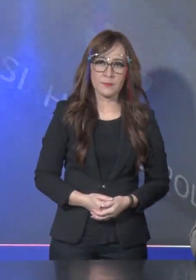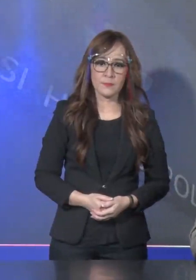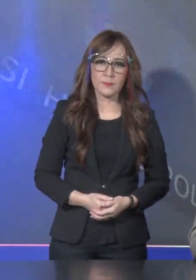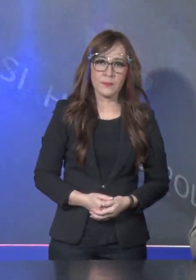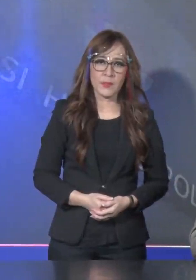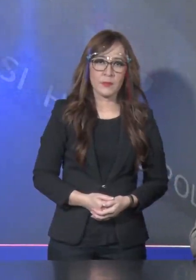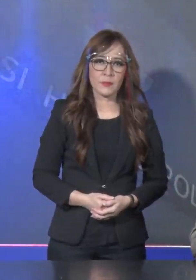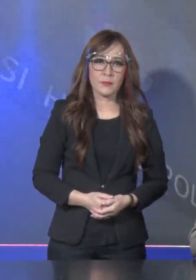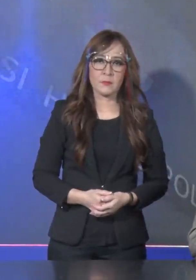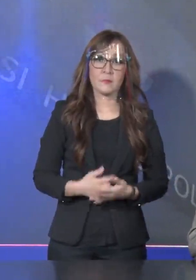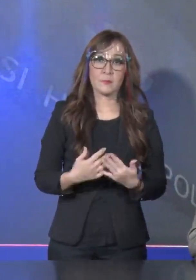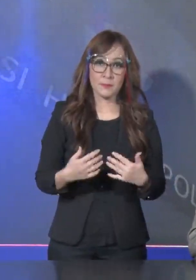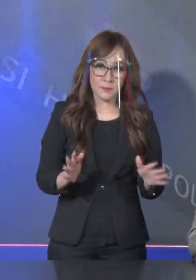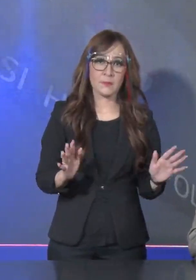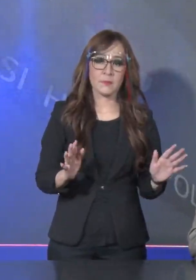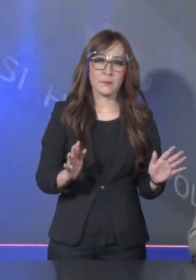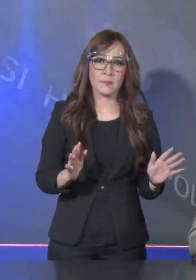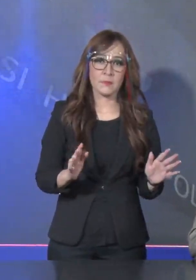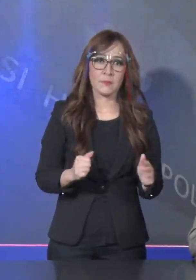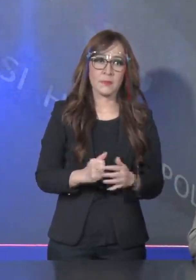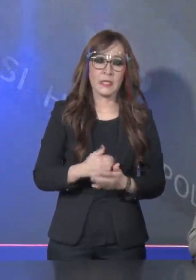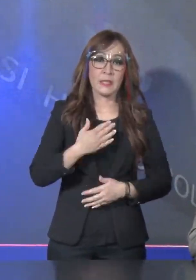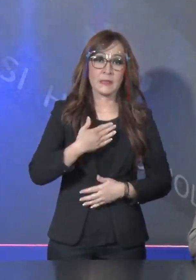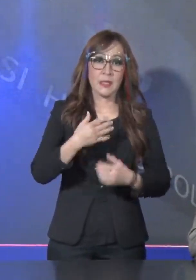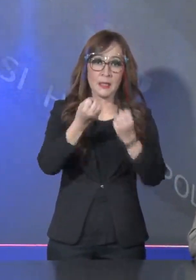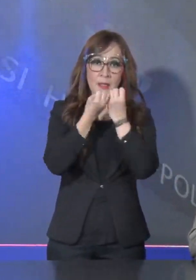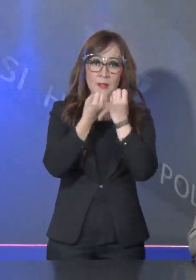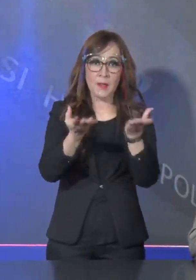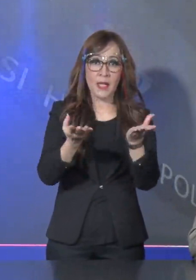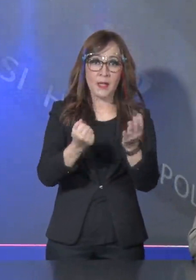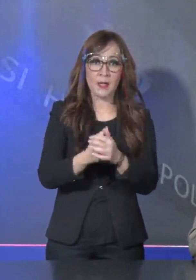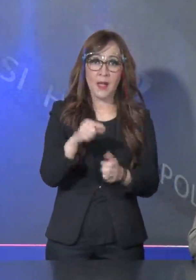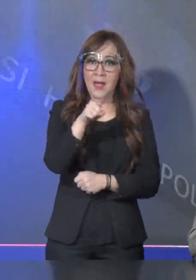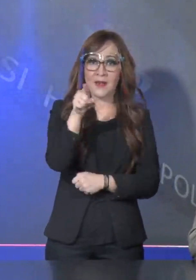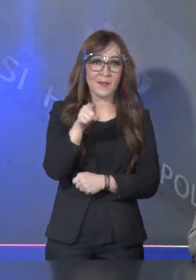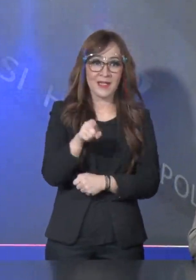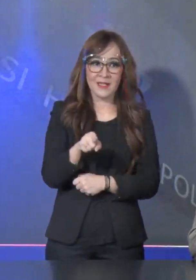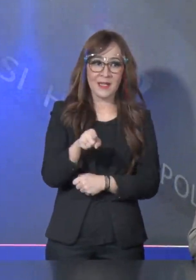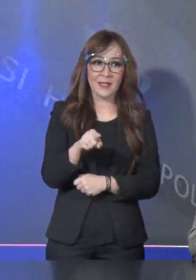Ini saja yang dapat saya sampaikan. Mungkin ada hal-hal yang ditanyakan, rekan-rekan?